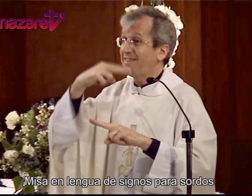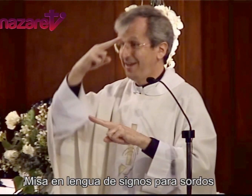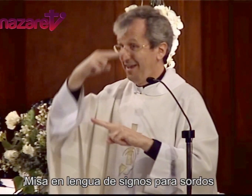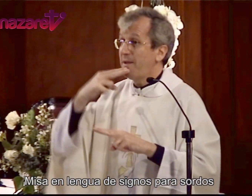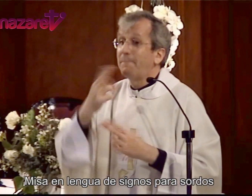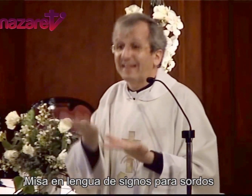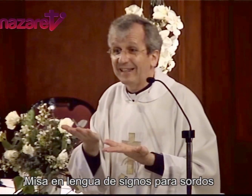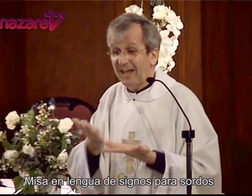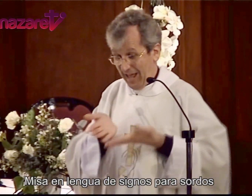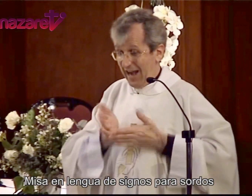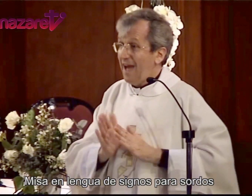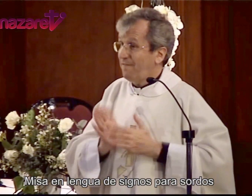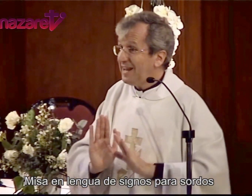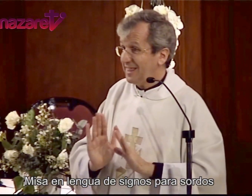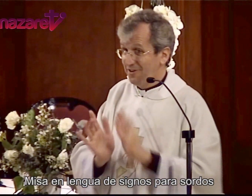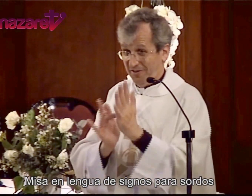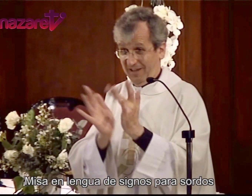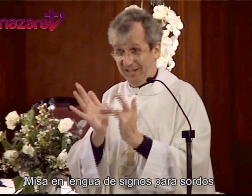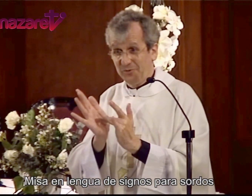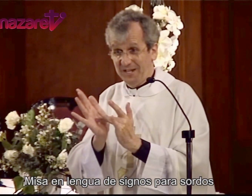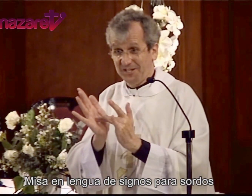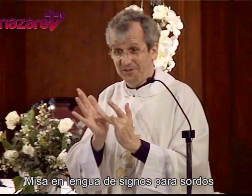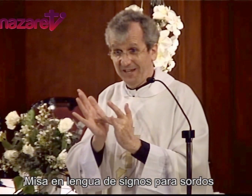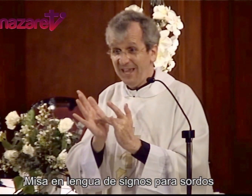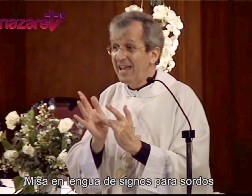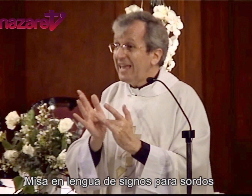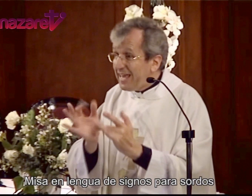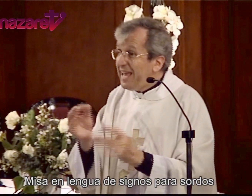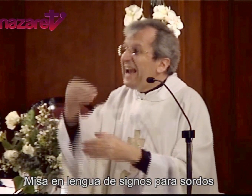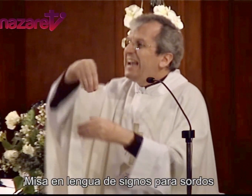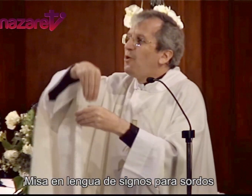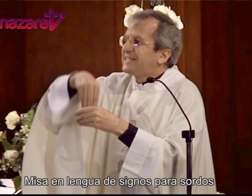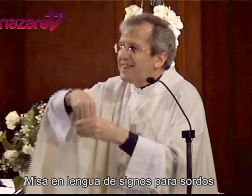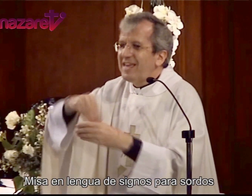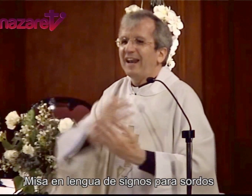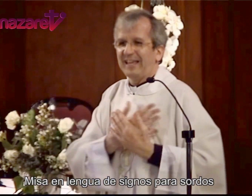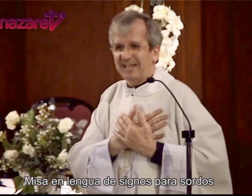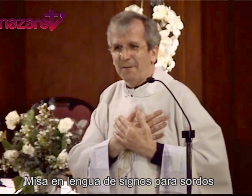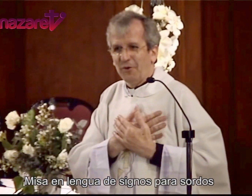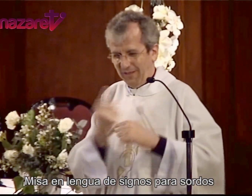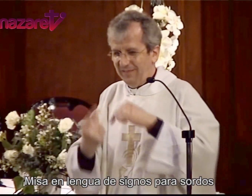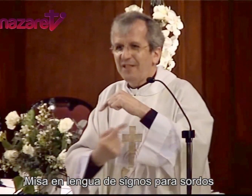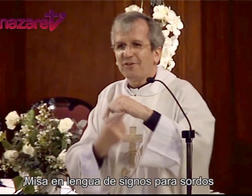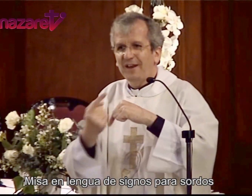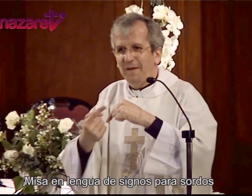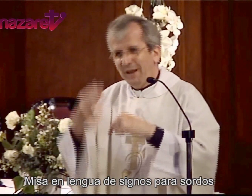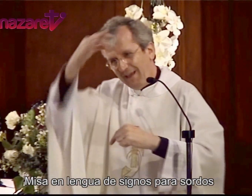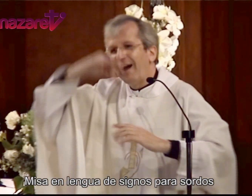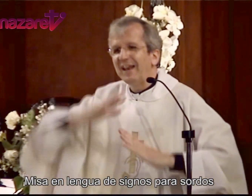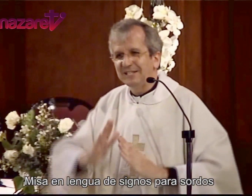hacen Paternidad La filiación Jesucristo Y lo esencial Que es el amor Dentro de la familia El